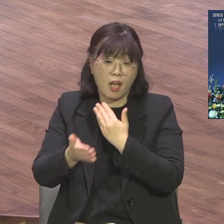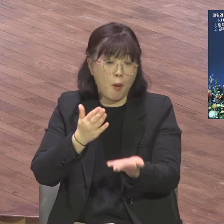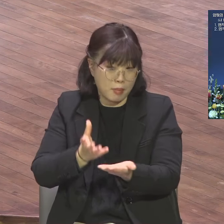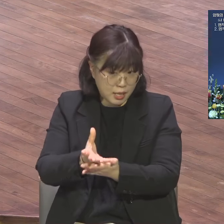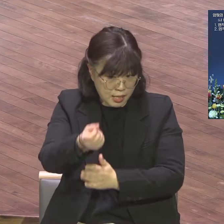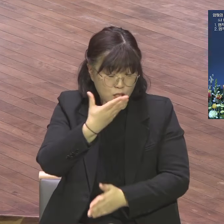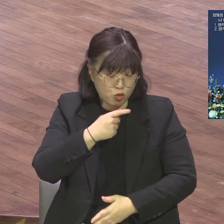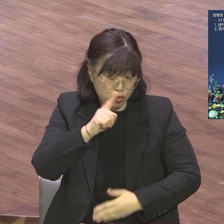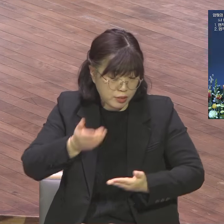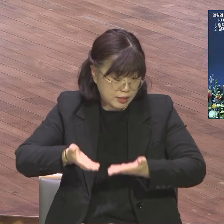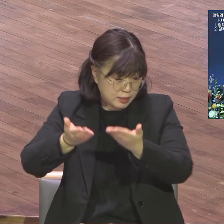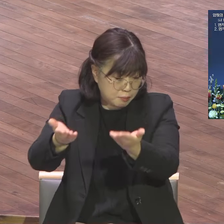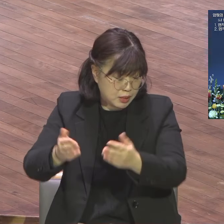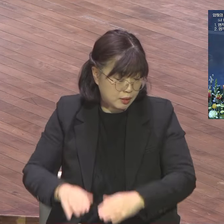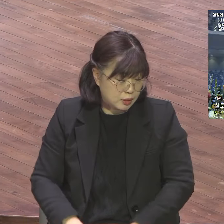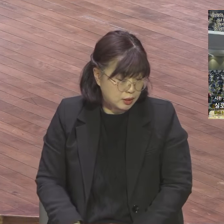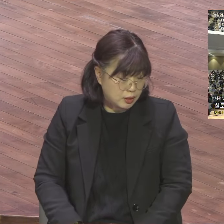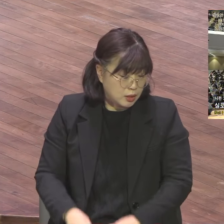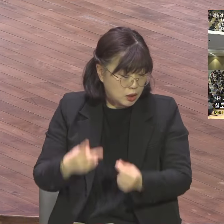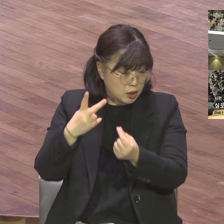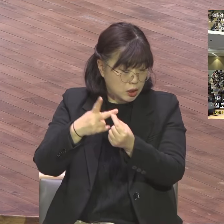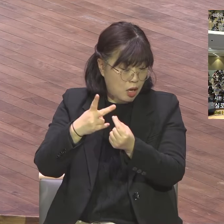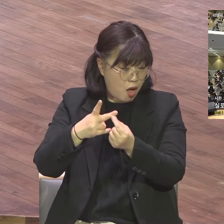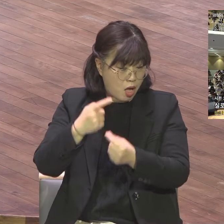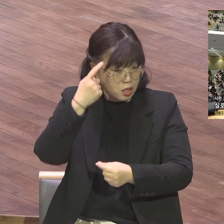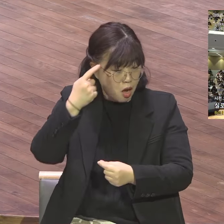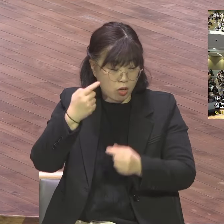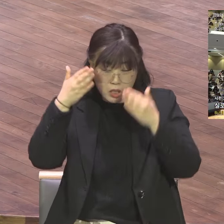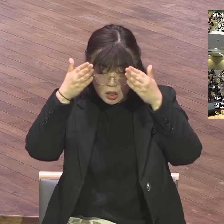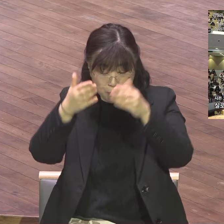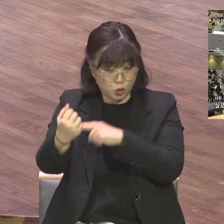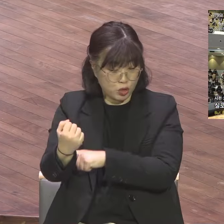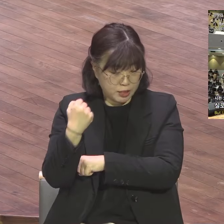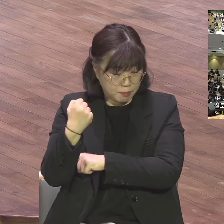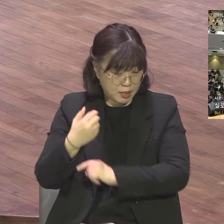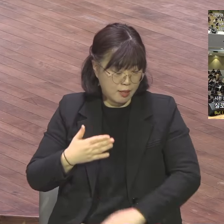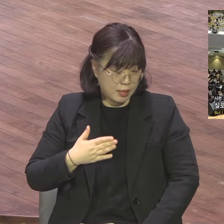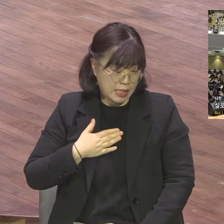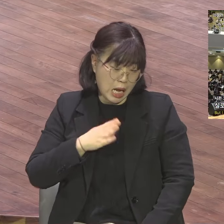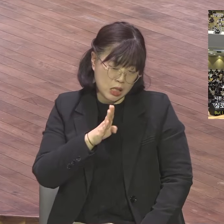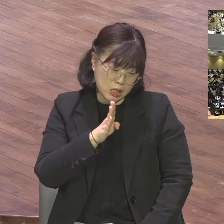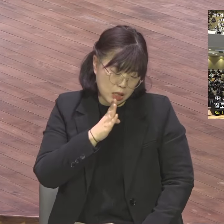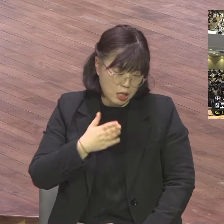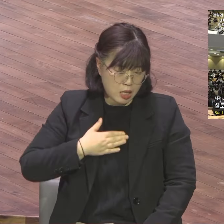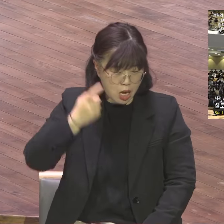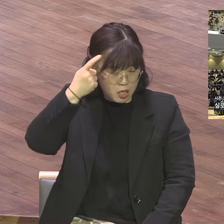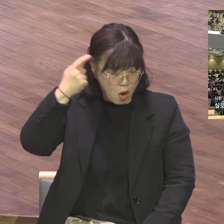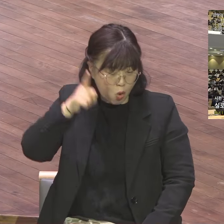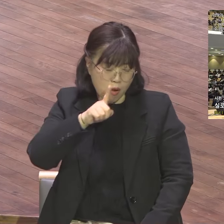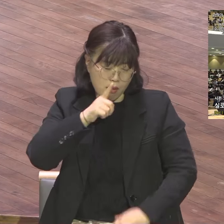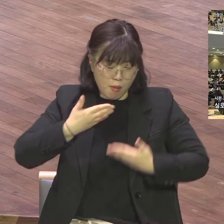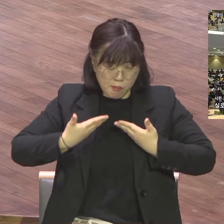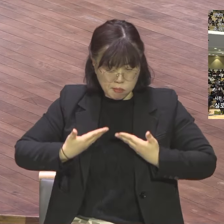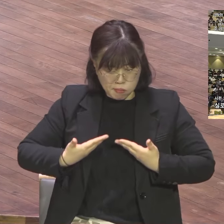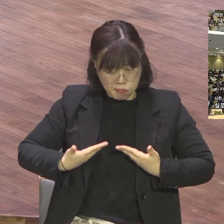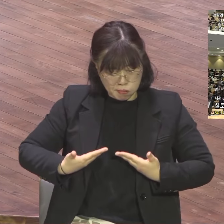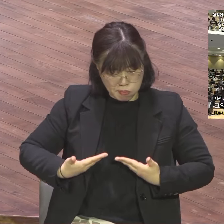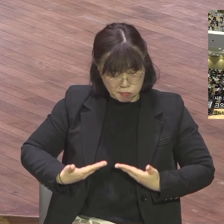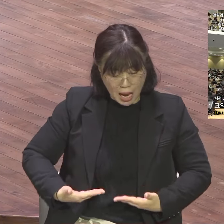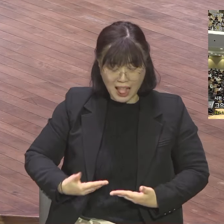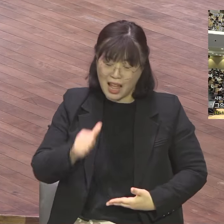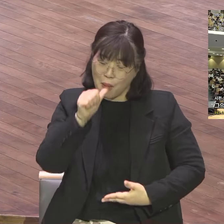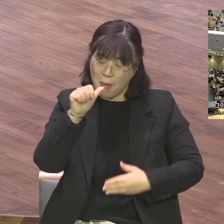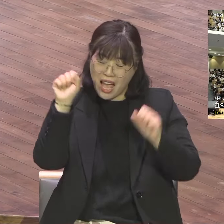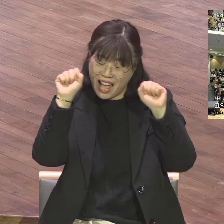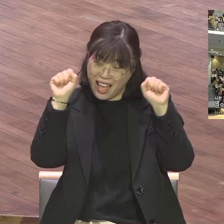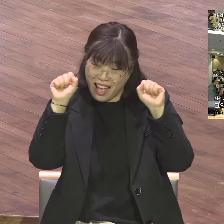영적 집중력입니다. 2절 봅니다. 실로 내가 내 영혼으로 고요하고 평온하게 하기를 젖된